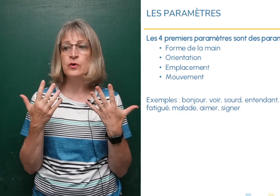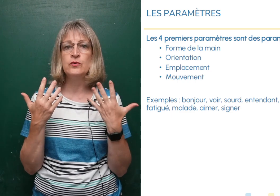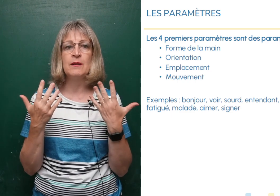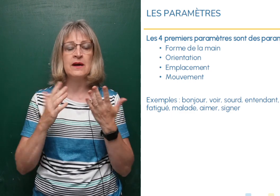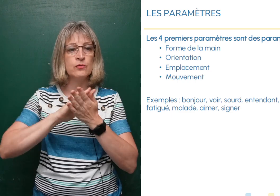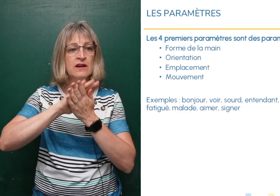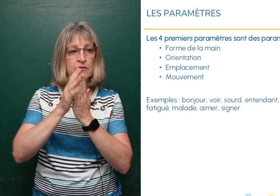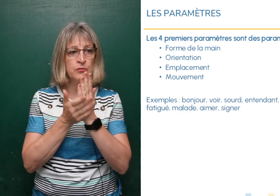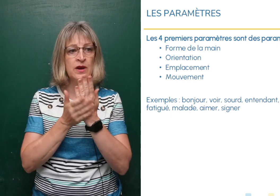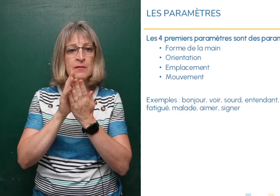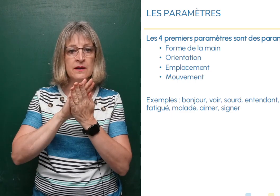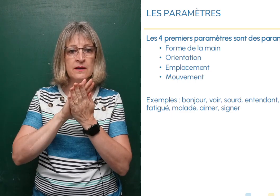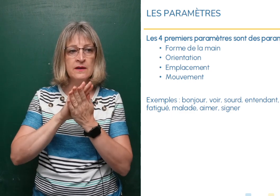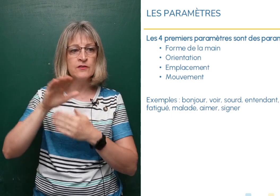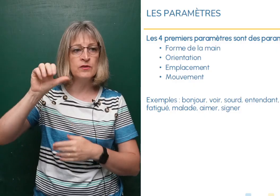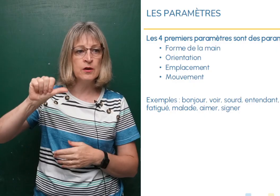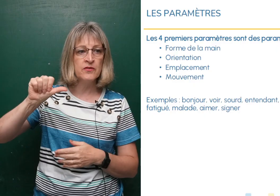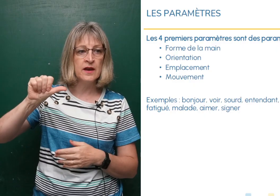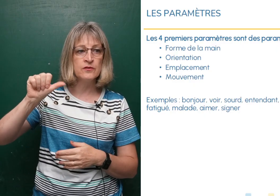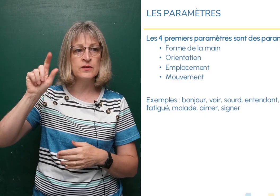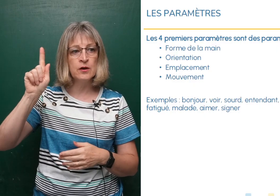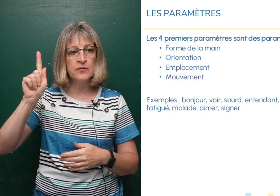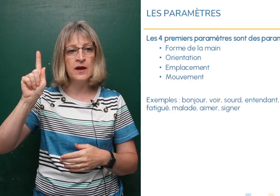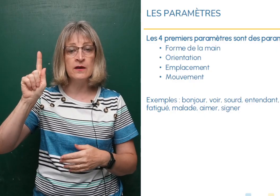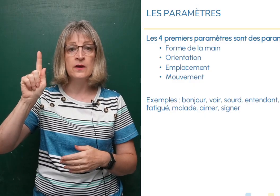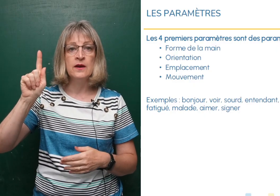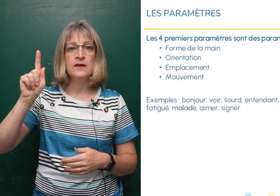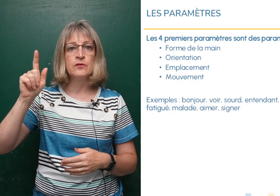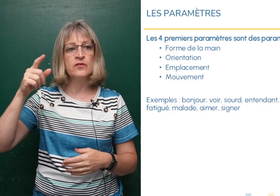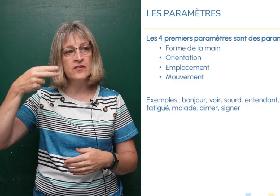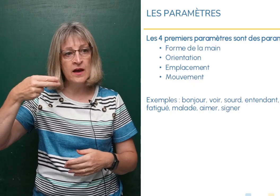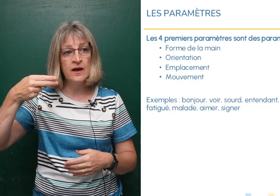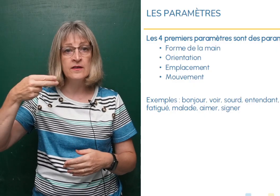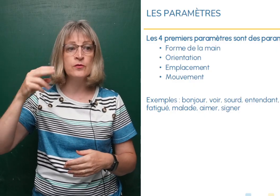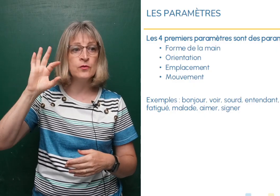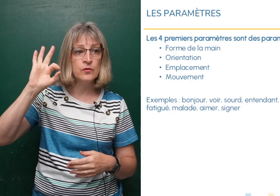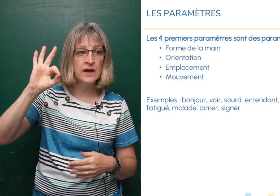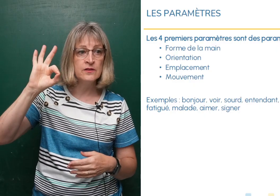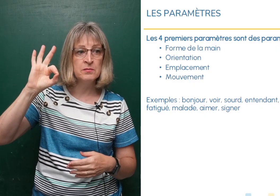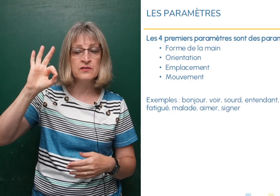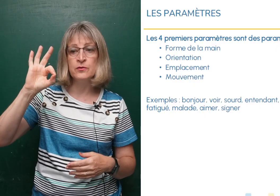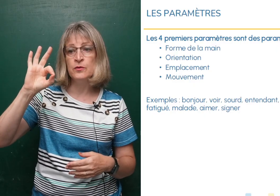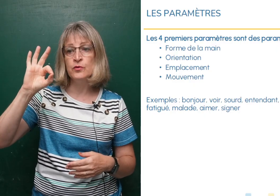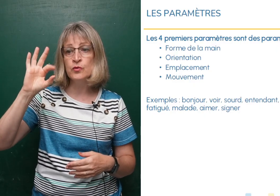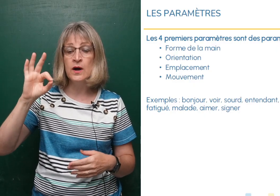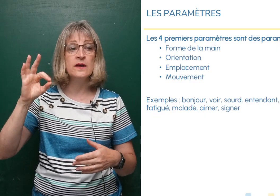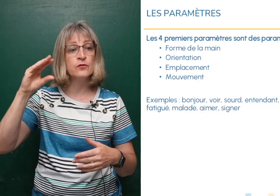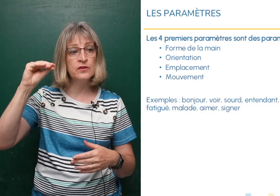la main. Donc, la forme de la main. Est-ce qu'on est comme ça? Est-ce qu'on est comme ça? Est-ce que c'est ça? Est-ce qu'on a pince de doigts? Est-ce qu'on est en bec